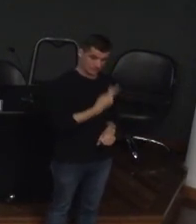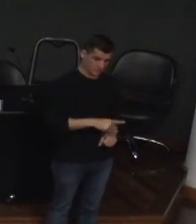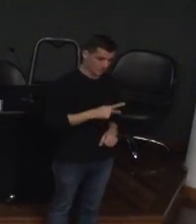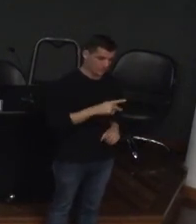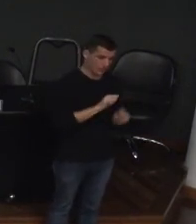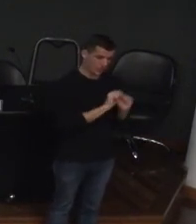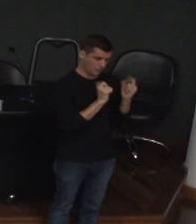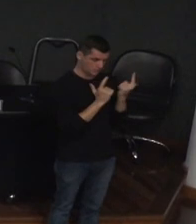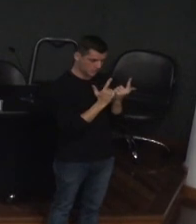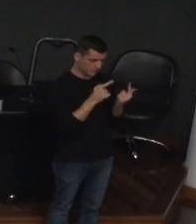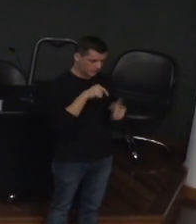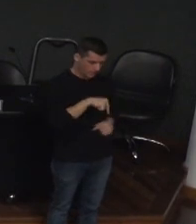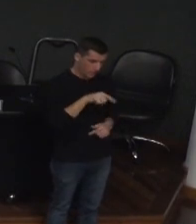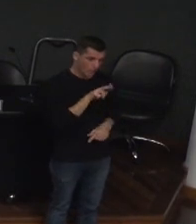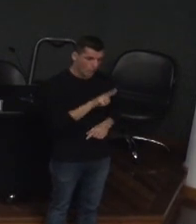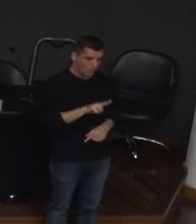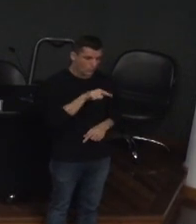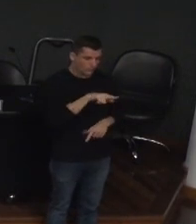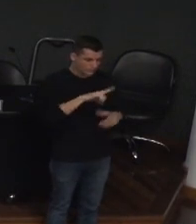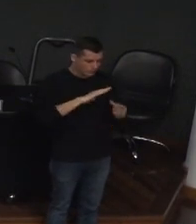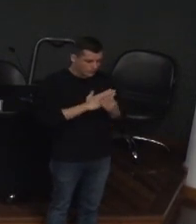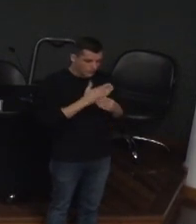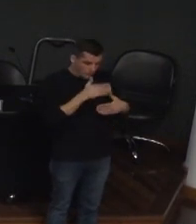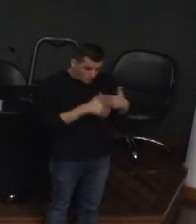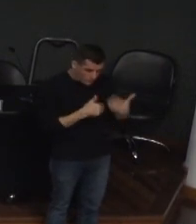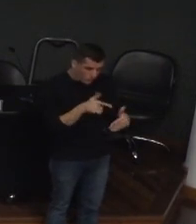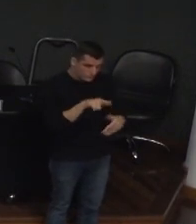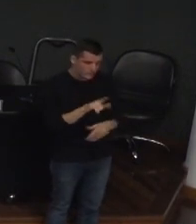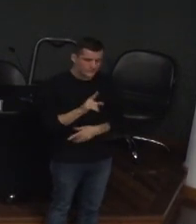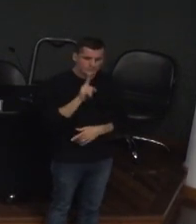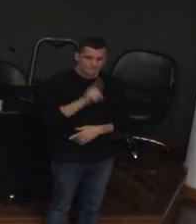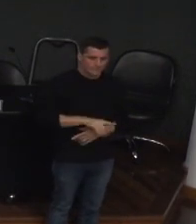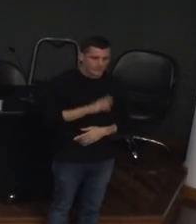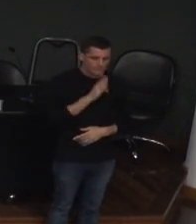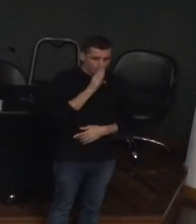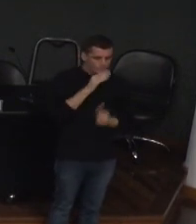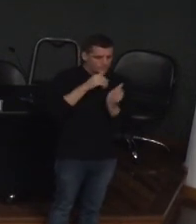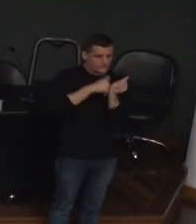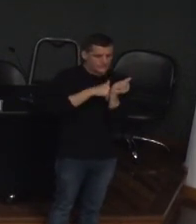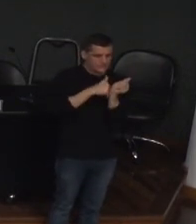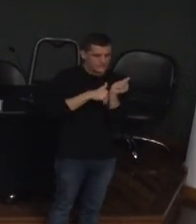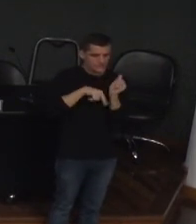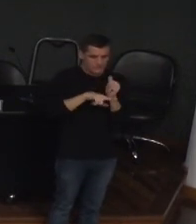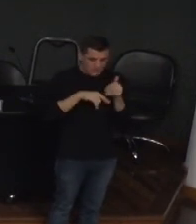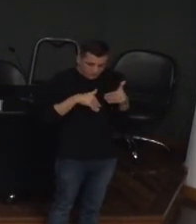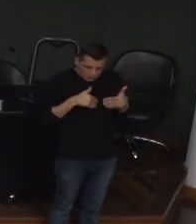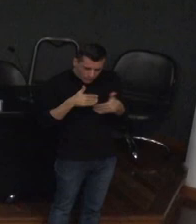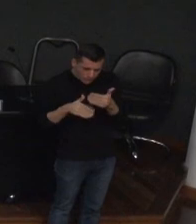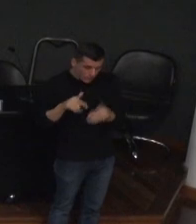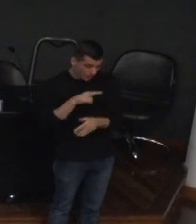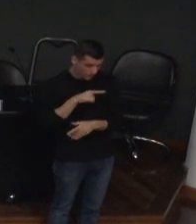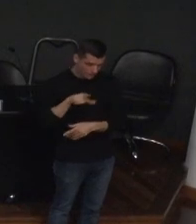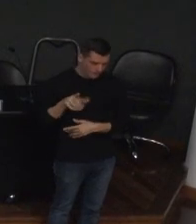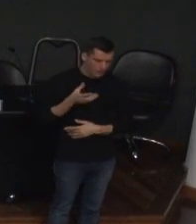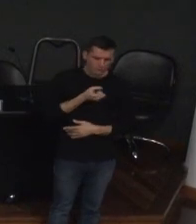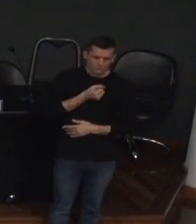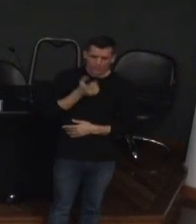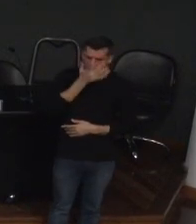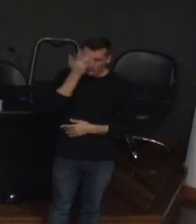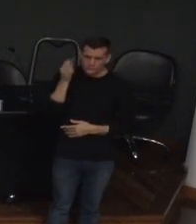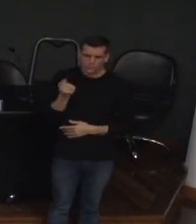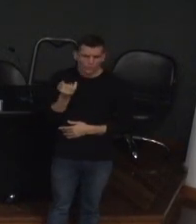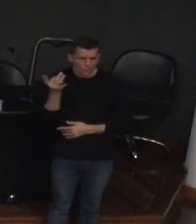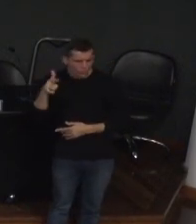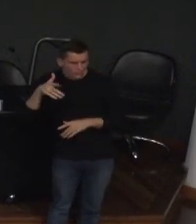processos eles tramitam em sigilo. Então, ele tem todo um rastreamento de quem acessa, quanto